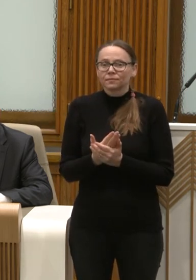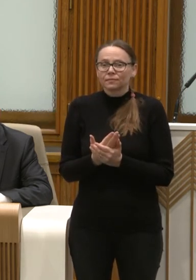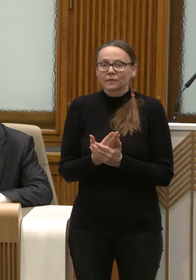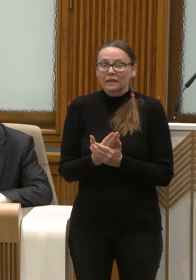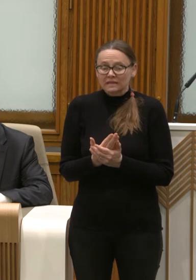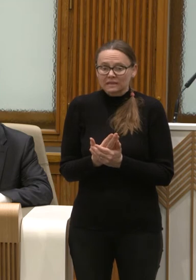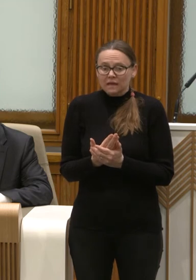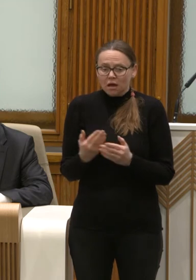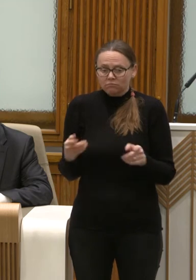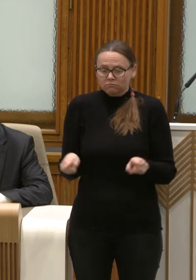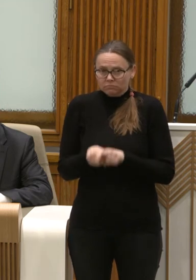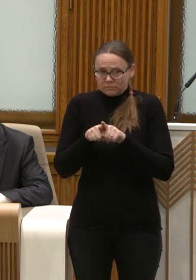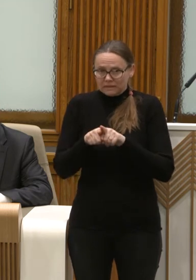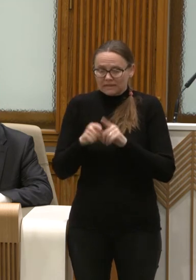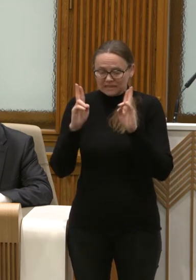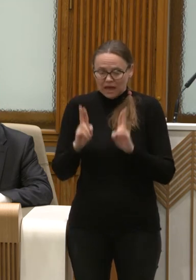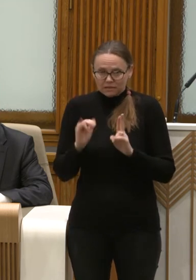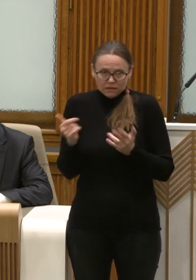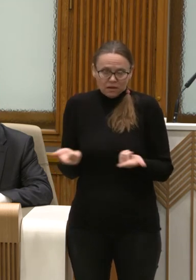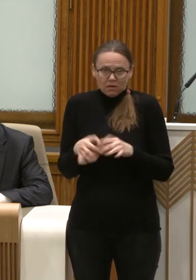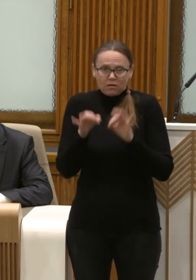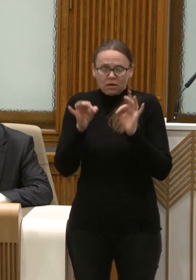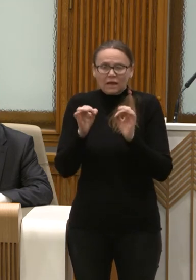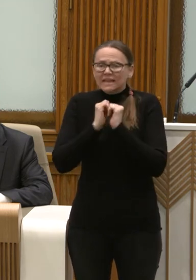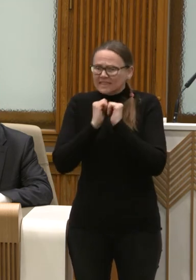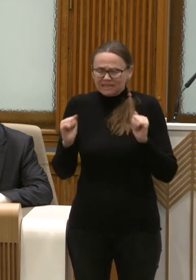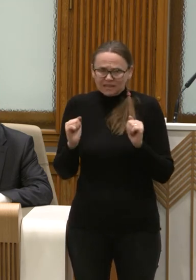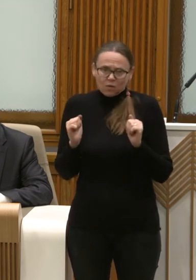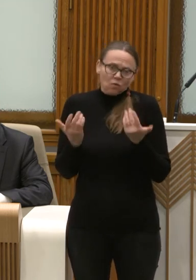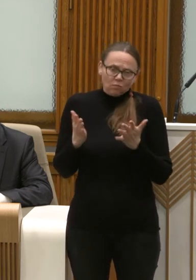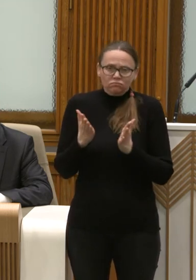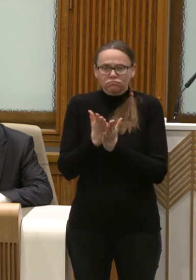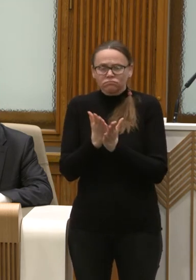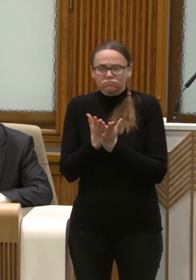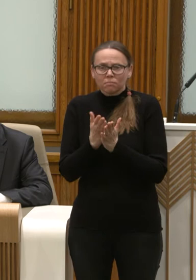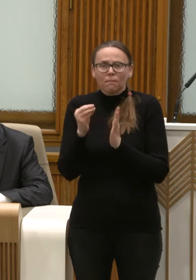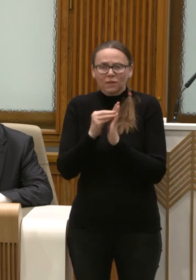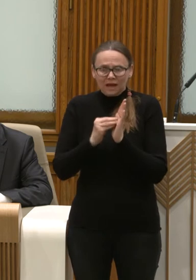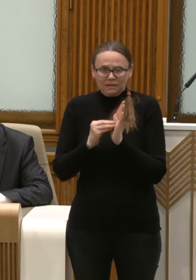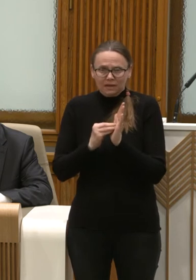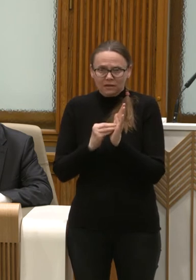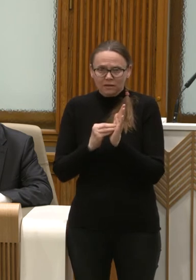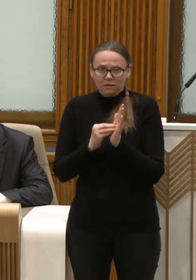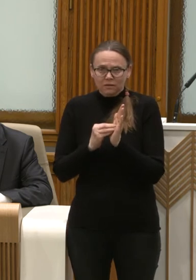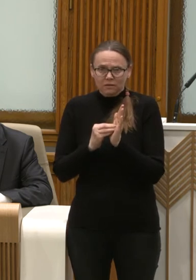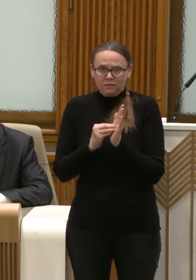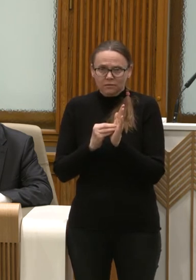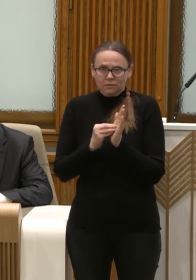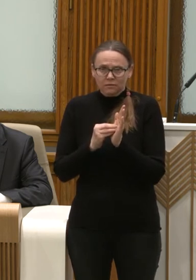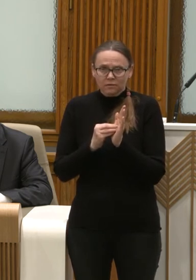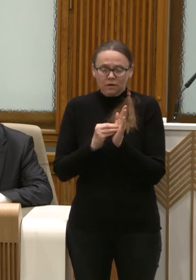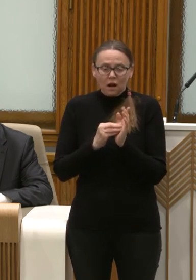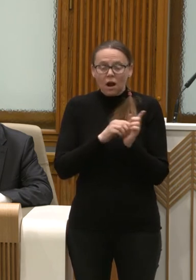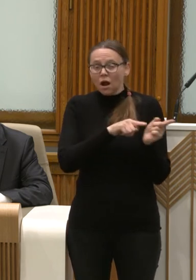aktualno stanje, izjemno relativen podatek. Zdaj, po teh